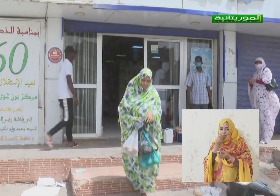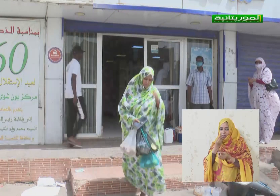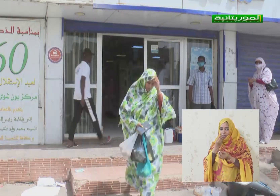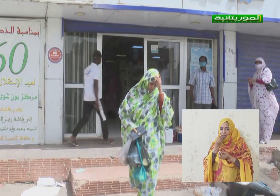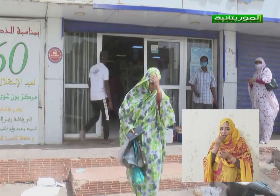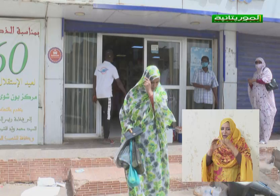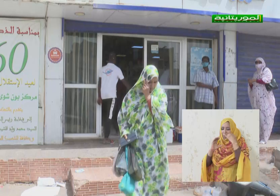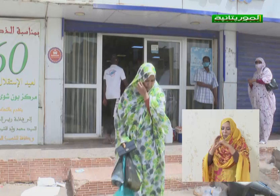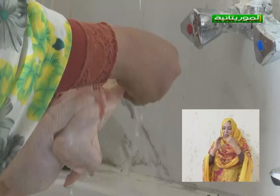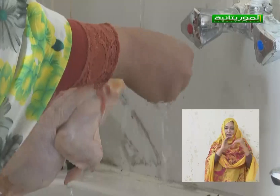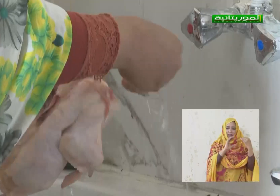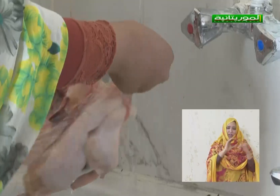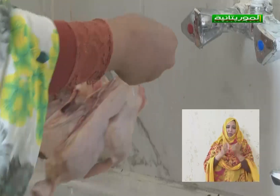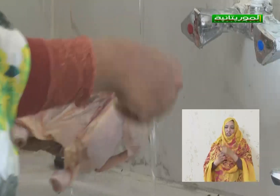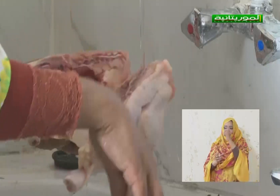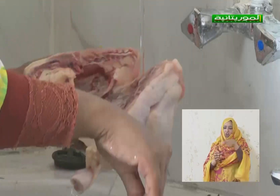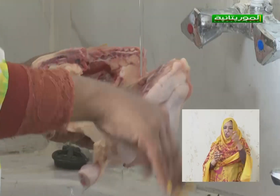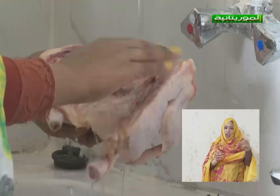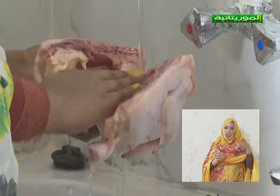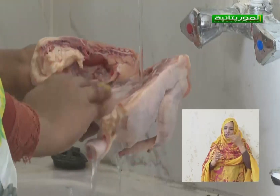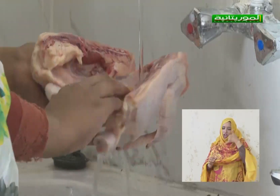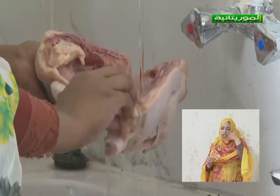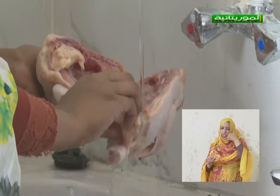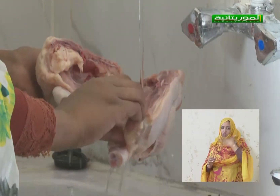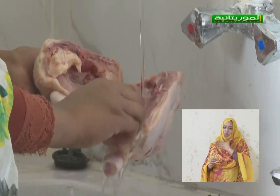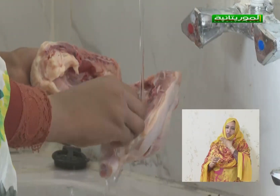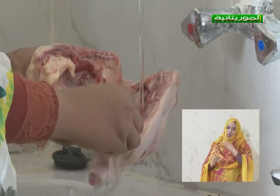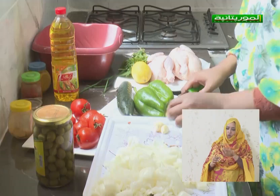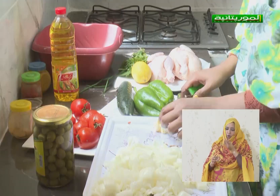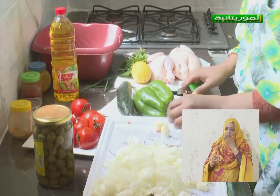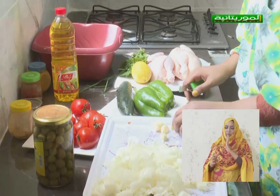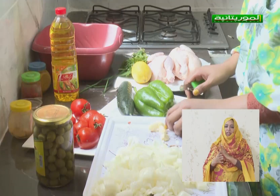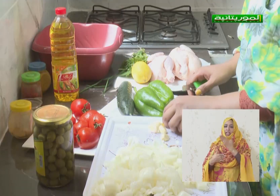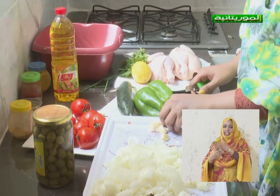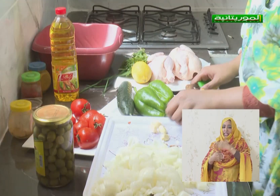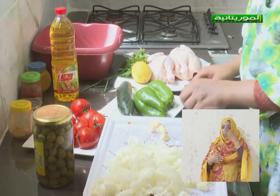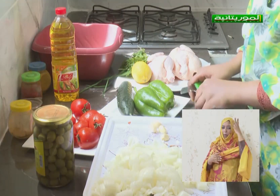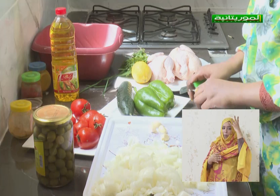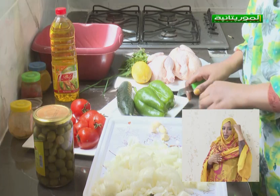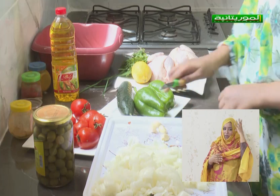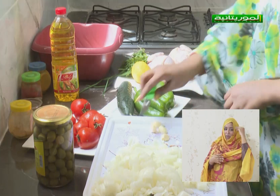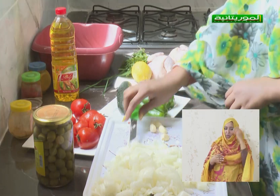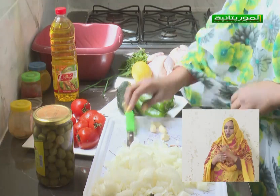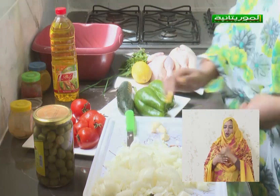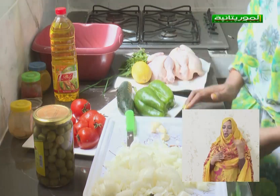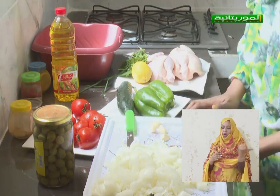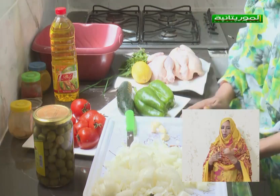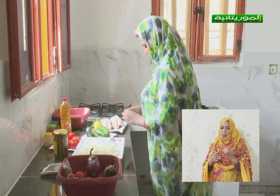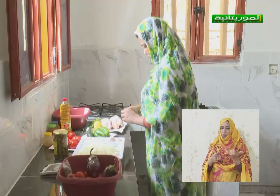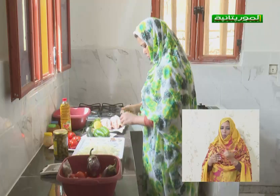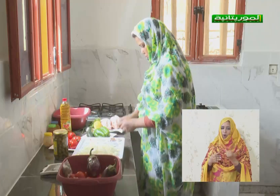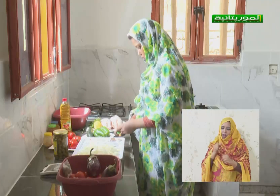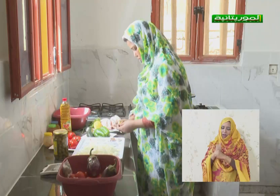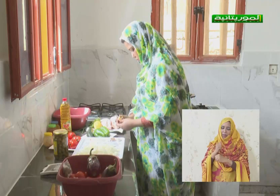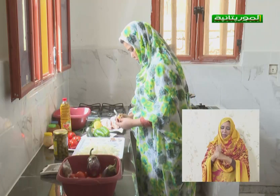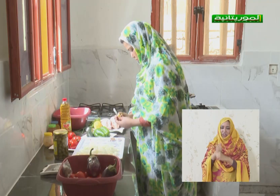من خلال إعداد وجبات مختلفة في مطعمها المنزلي، لتضمن الاستقلالية والمساهمة